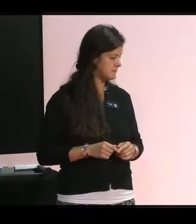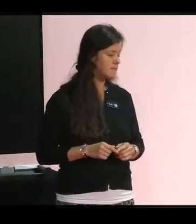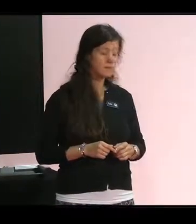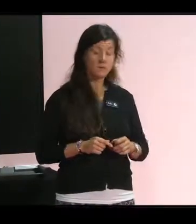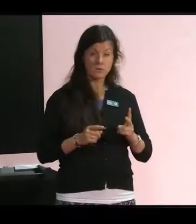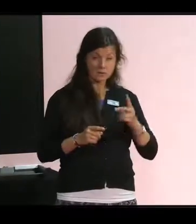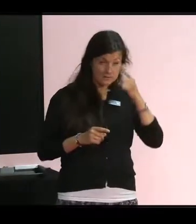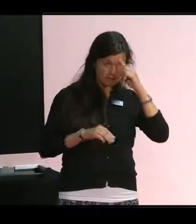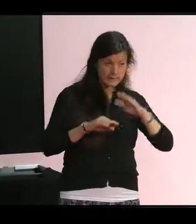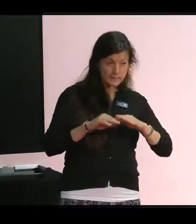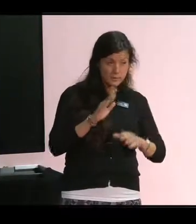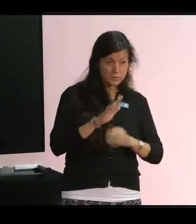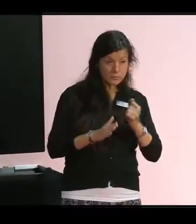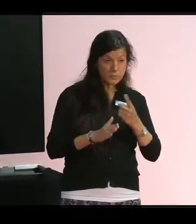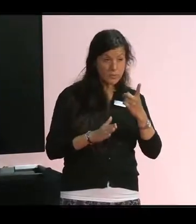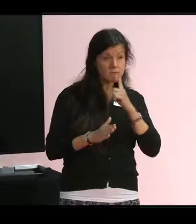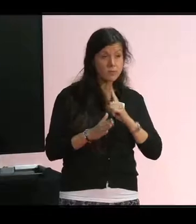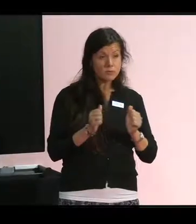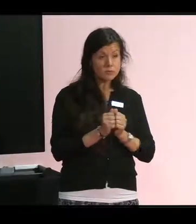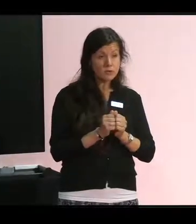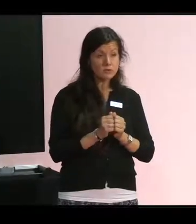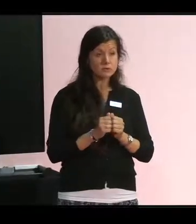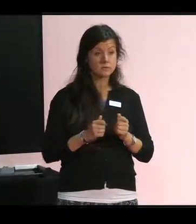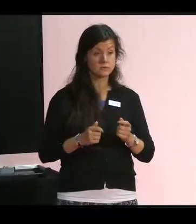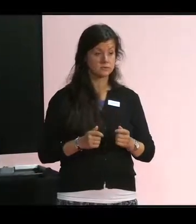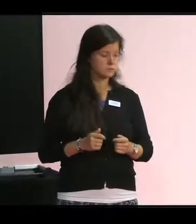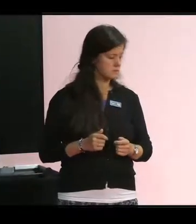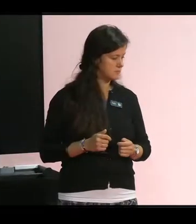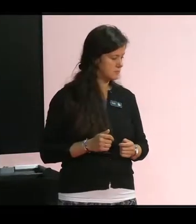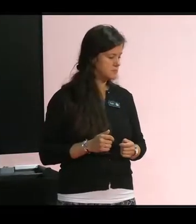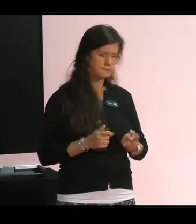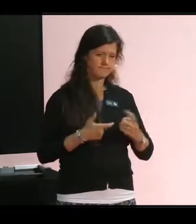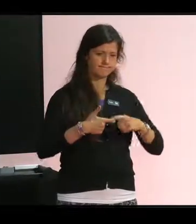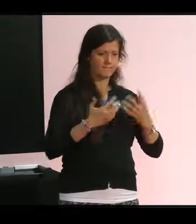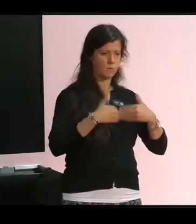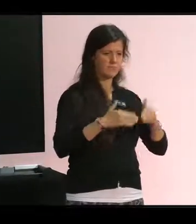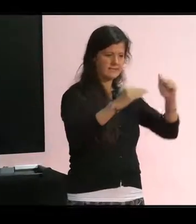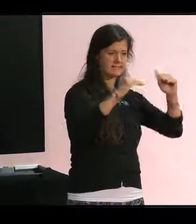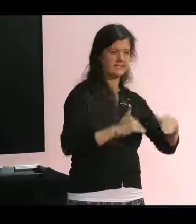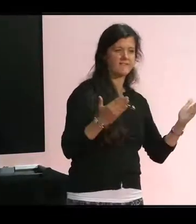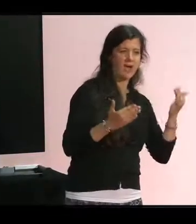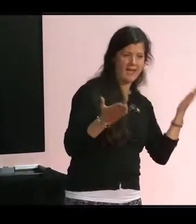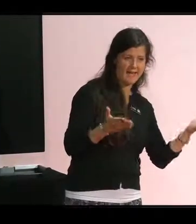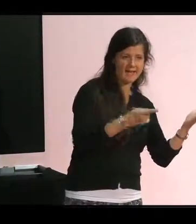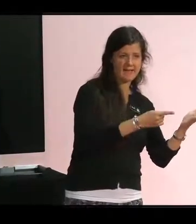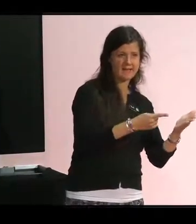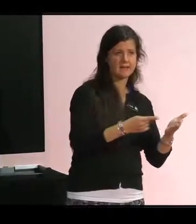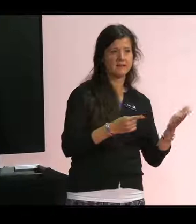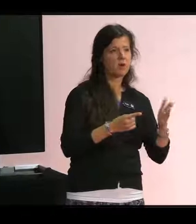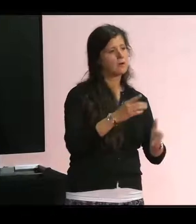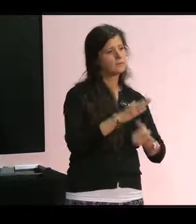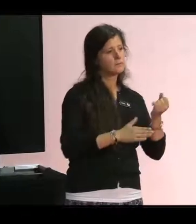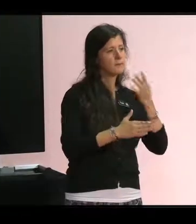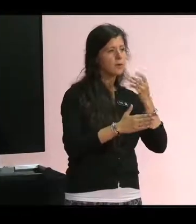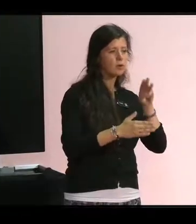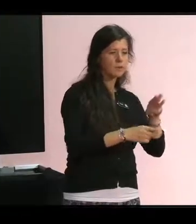skulle dra lite inför alltså vad just en person med funktionsnedsättning är. Eller vilka man pratar om då. För